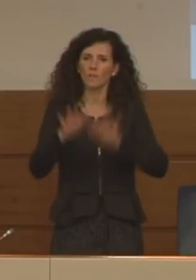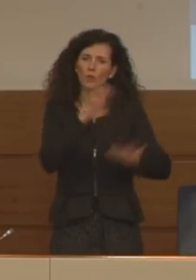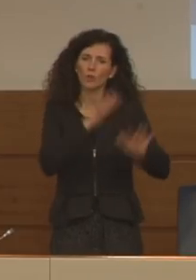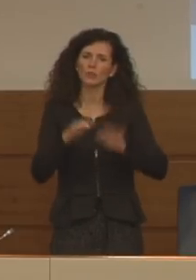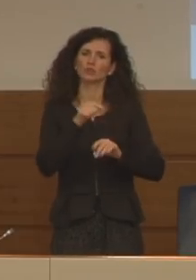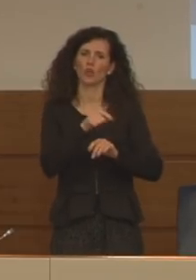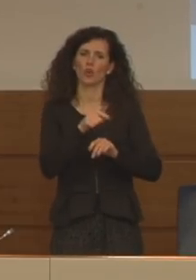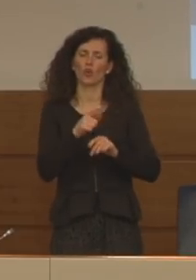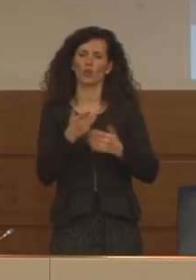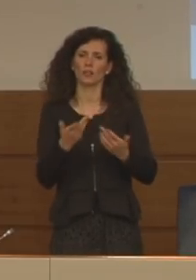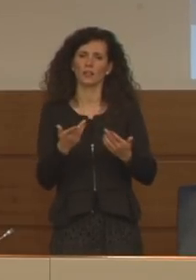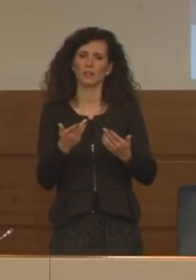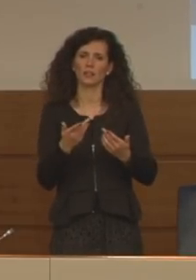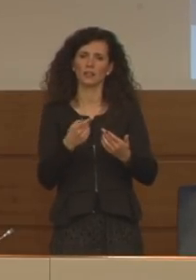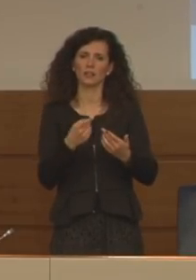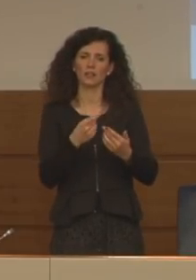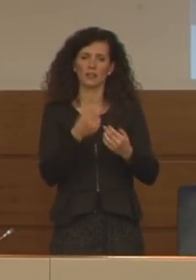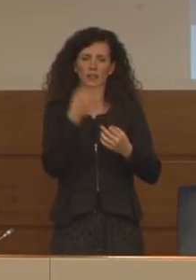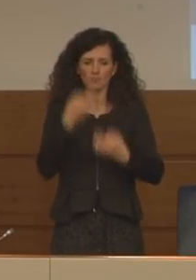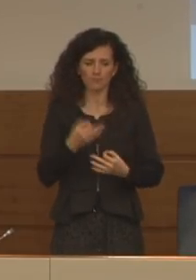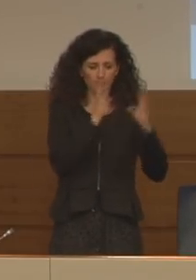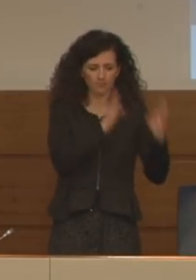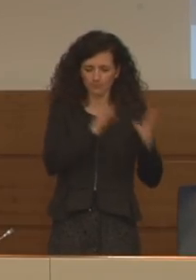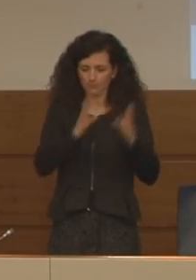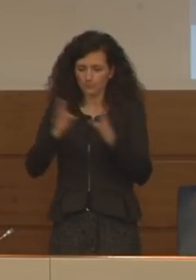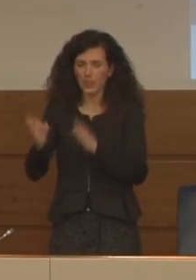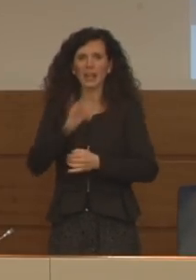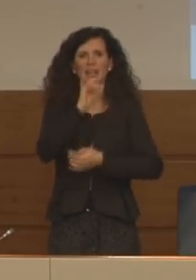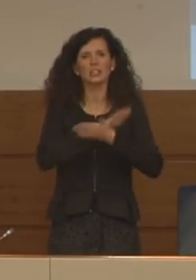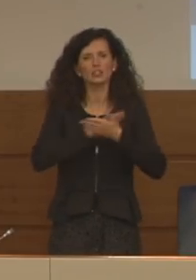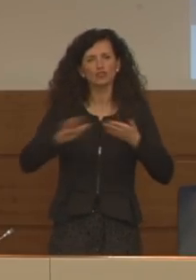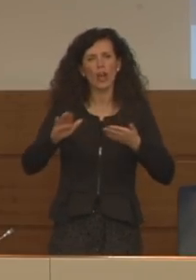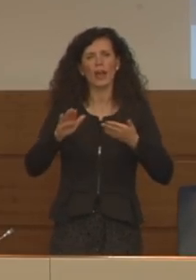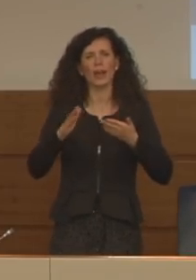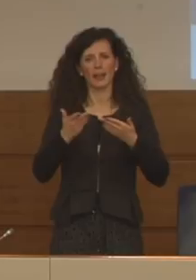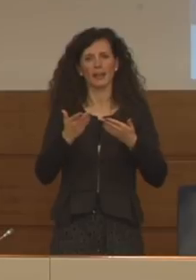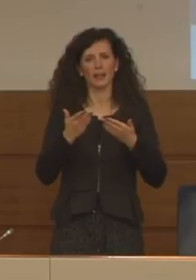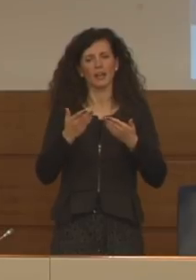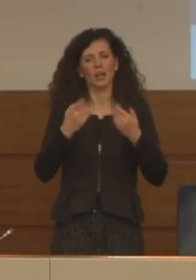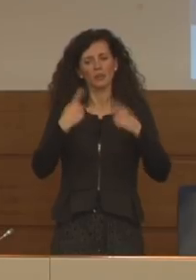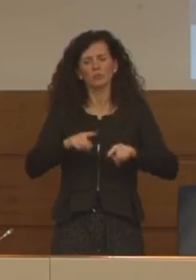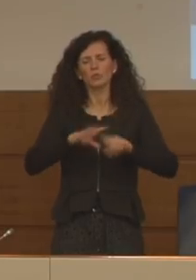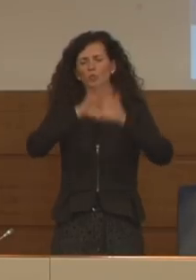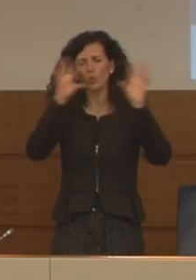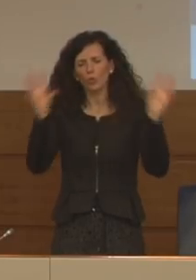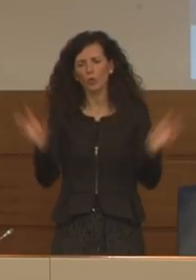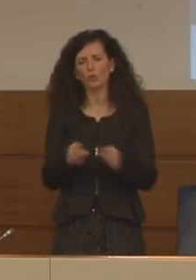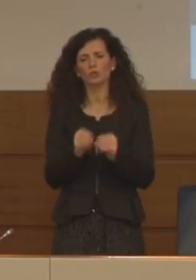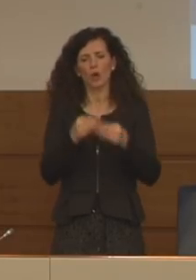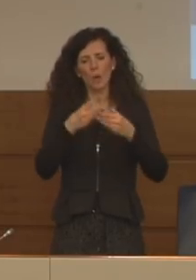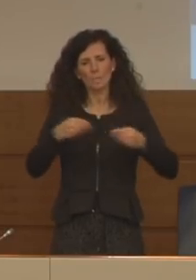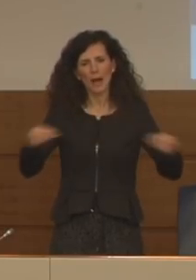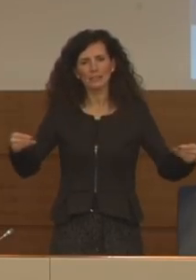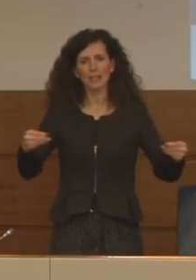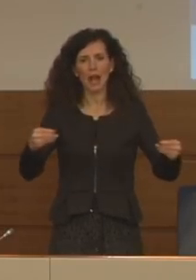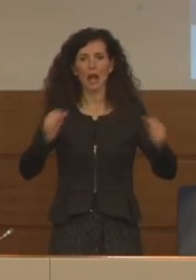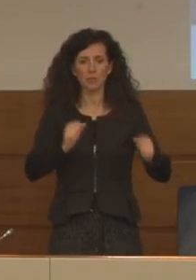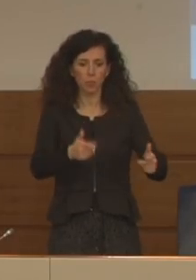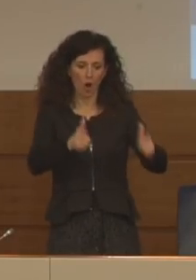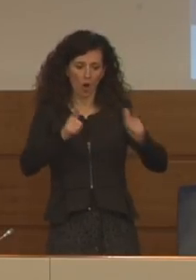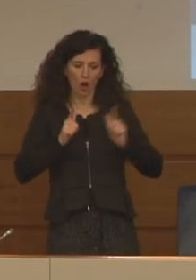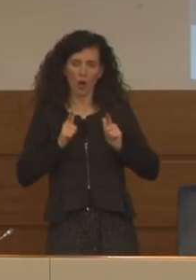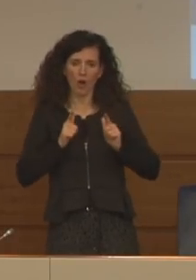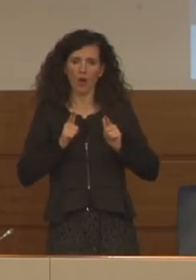di sequenziamento igienici eccetera quindi tutto ciò che è materiale di di rilevanza